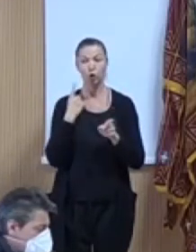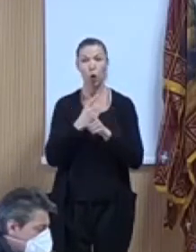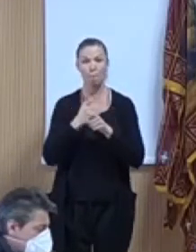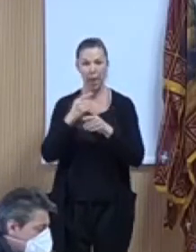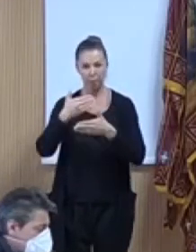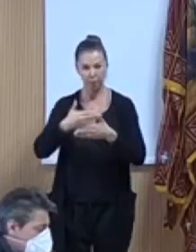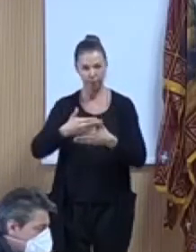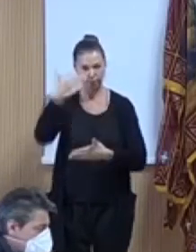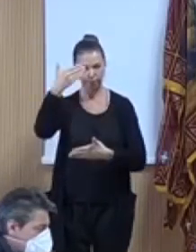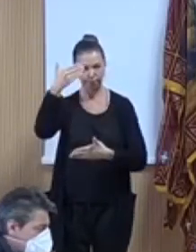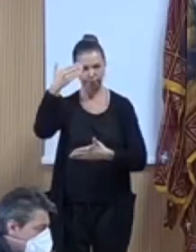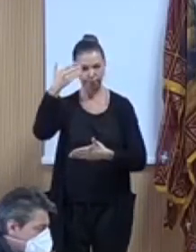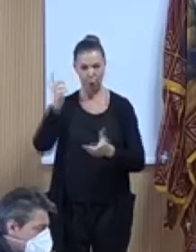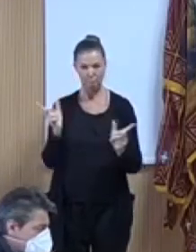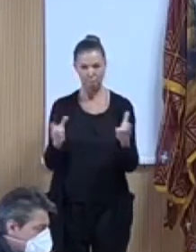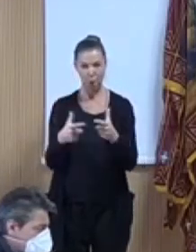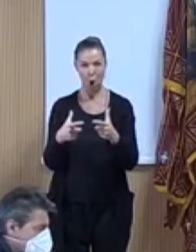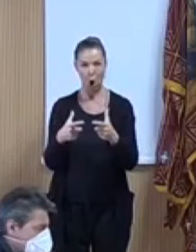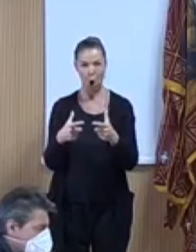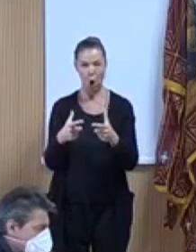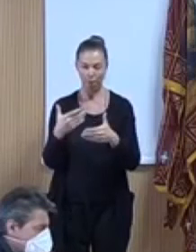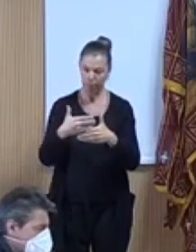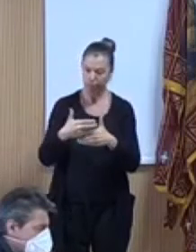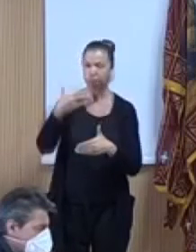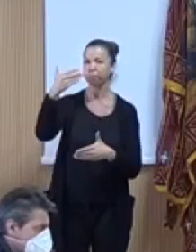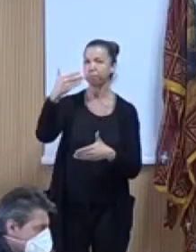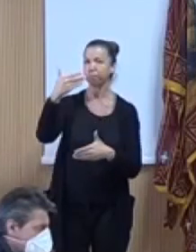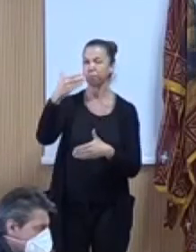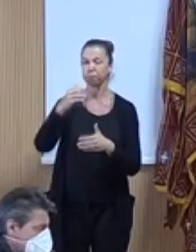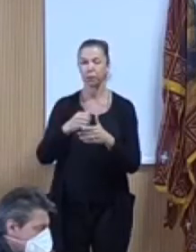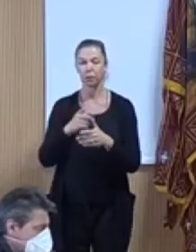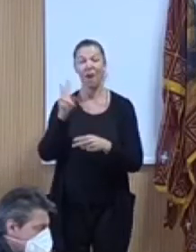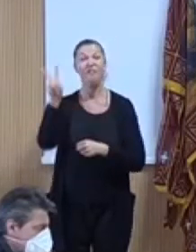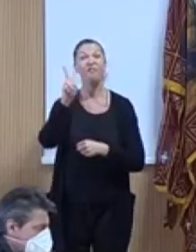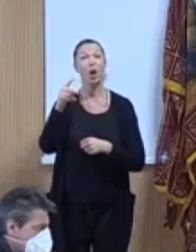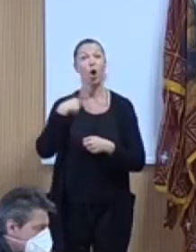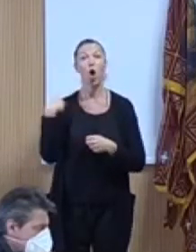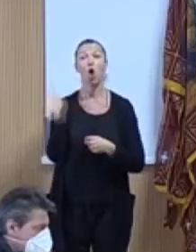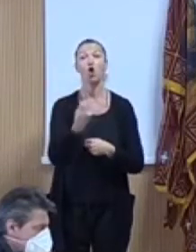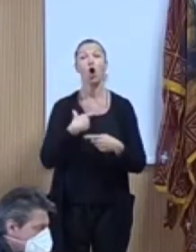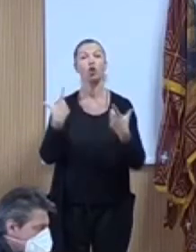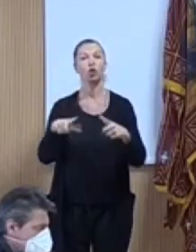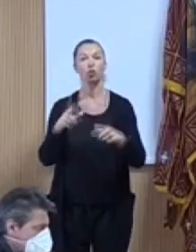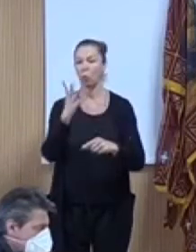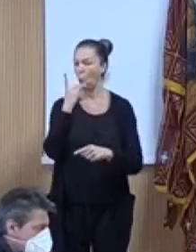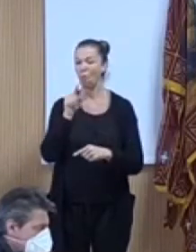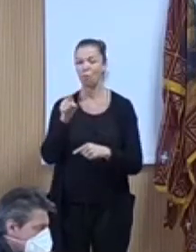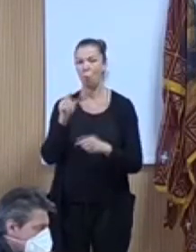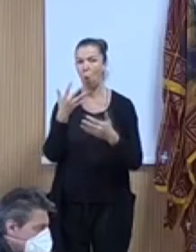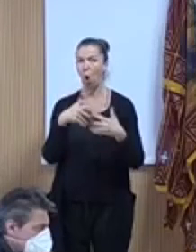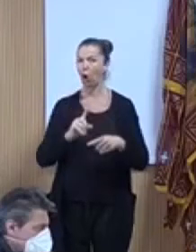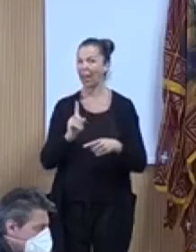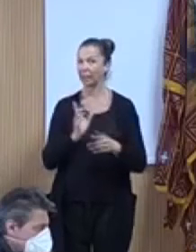alzare un muro insormontabile verona la nostra città non li vuole e dobbiamo però essere messi anche nelle